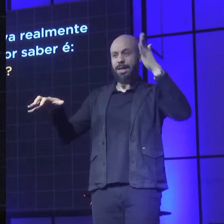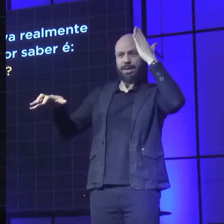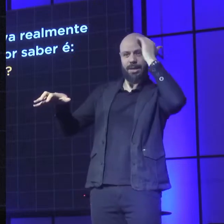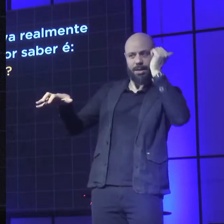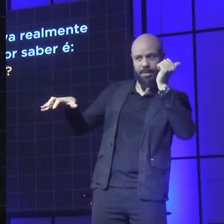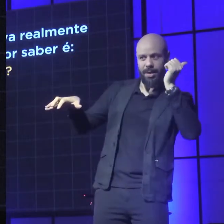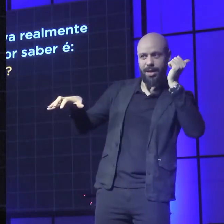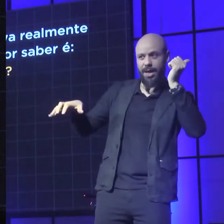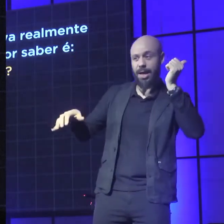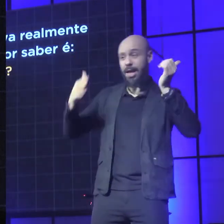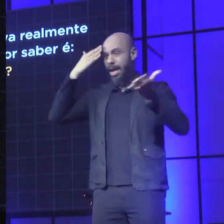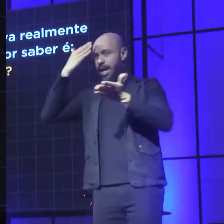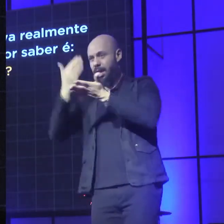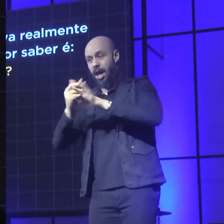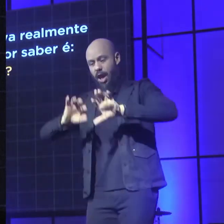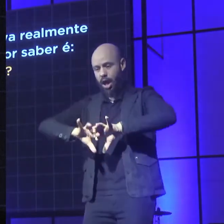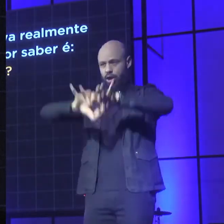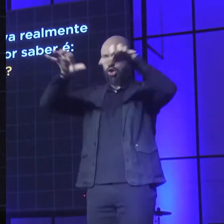Saber a verdade